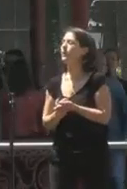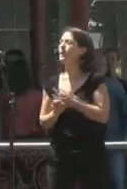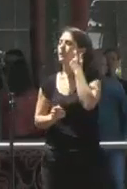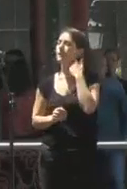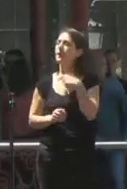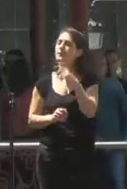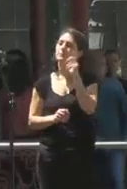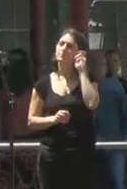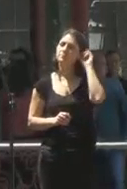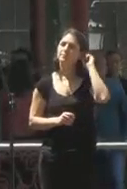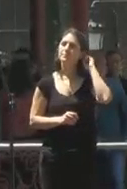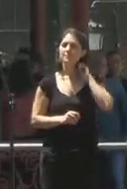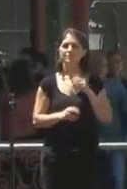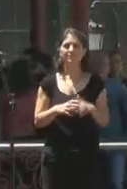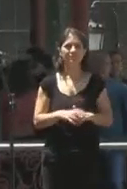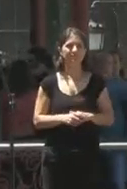El